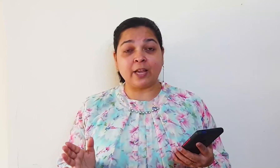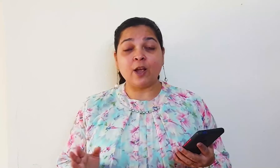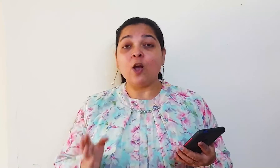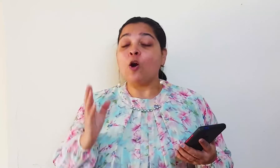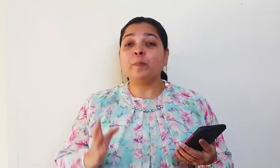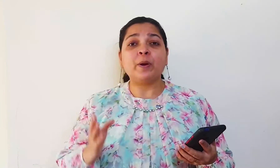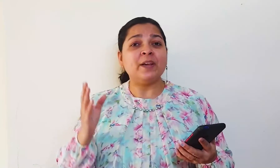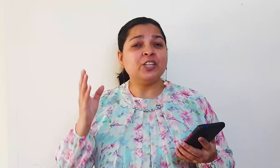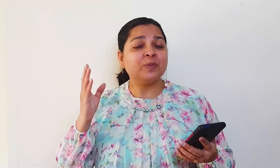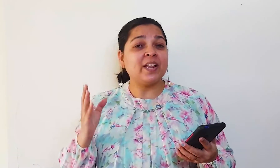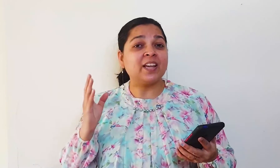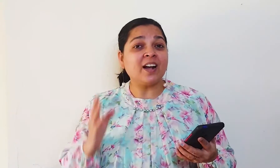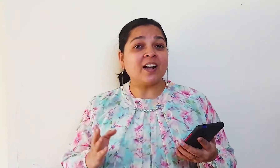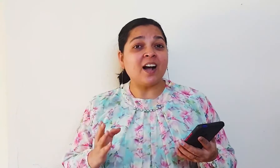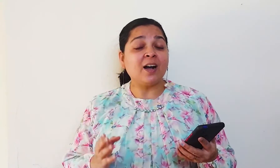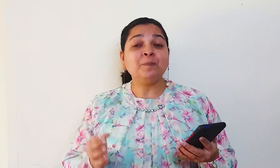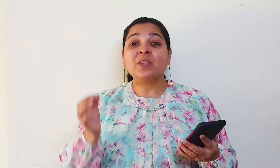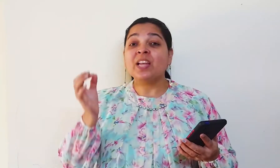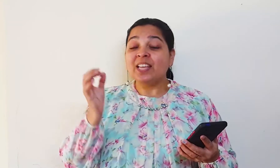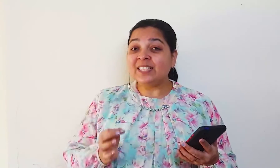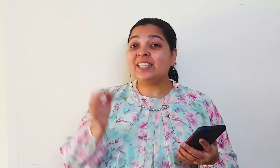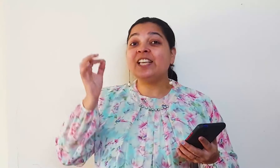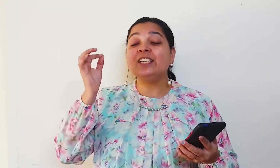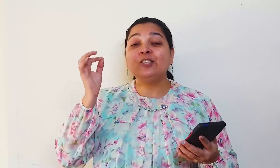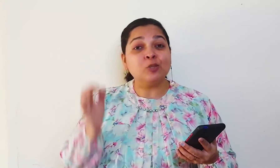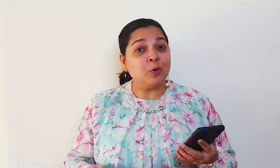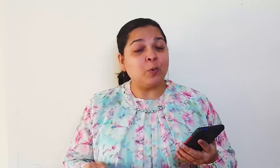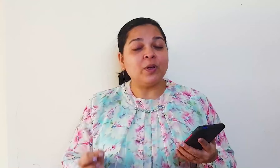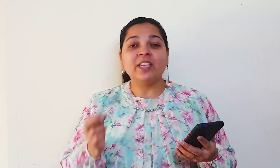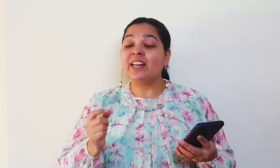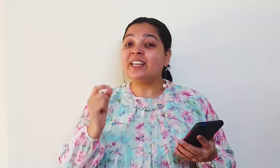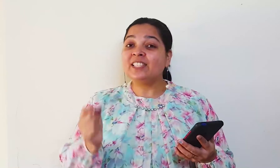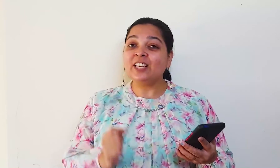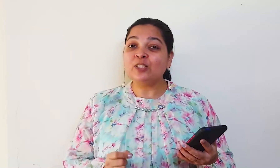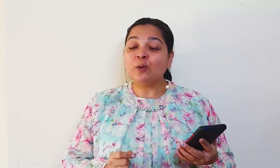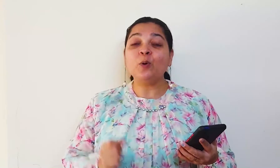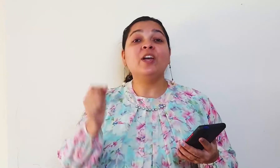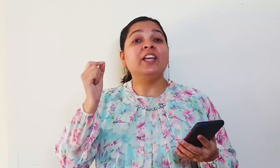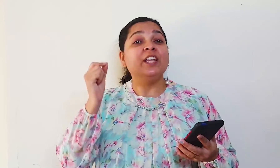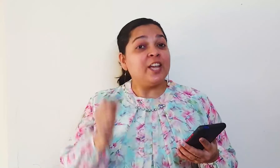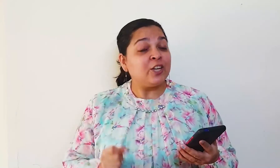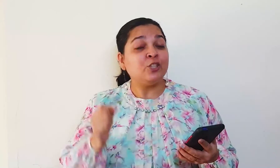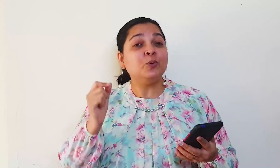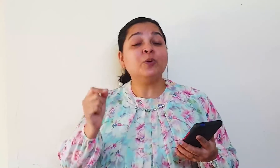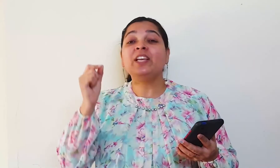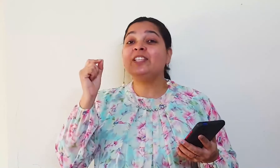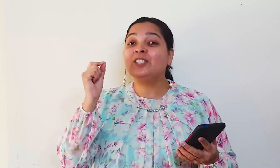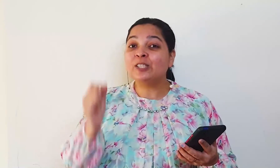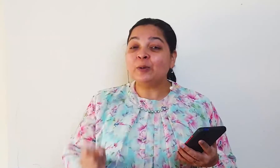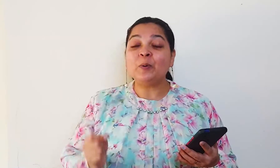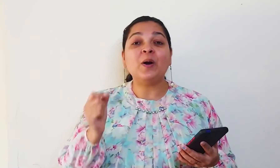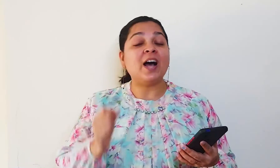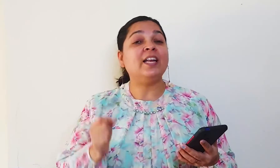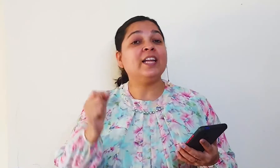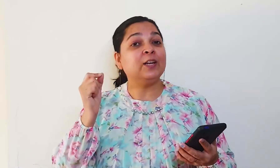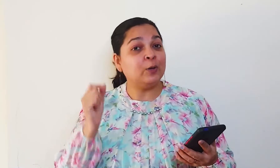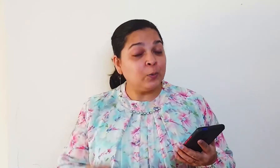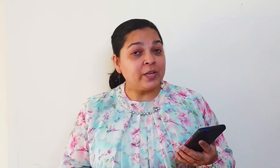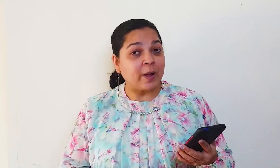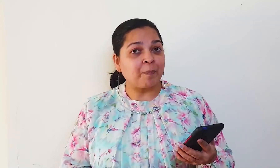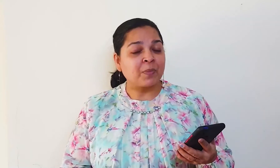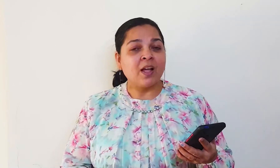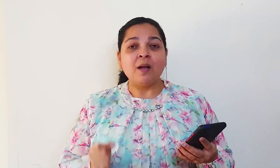भन्नुभयो। हालेलुया। प्रेज द लर्ड। यसको अर्थ के हुन्छ त? सम्पूर्ण सृष्टिलाई आज्ञा दिएको थियो